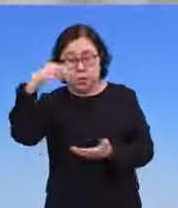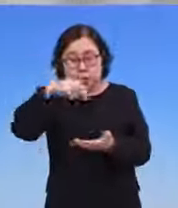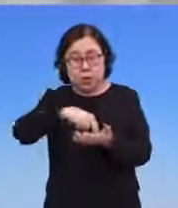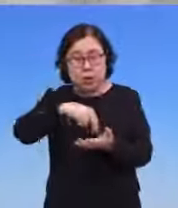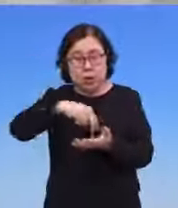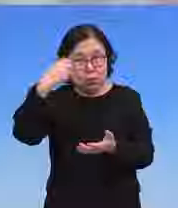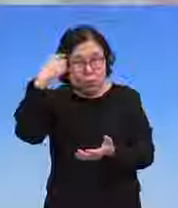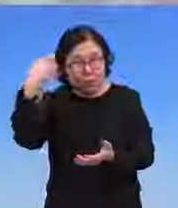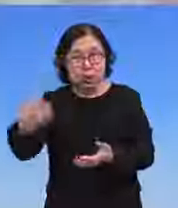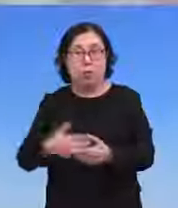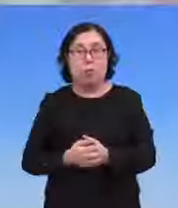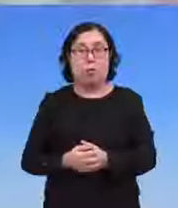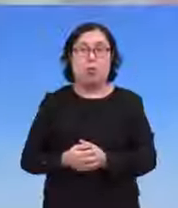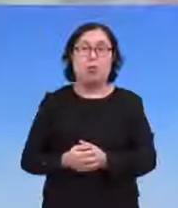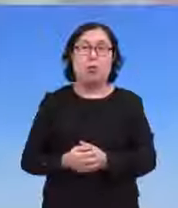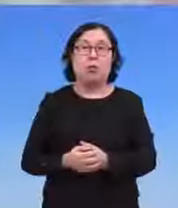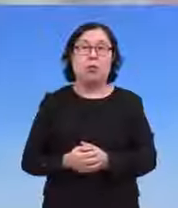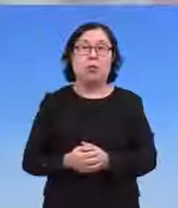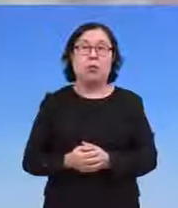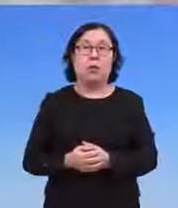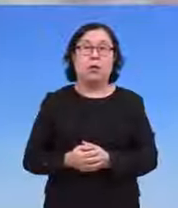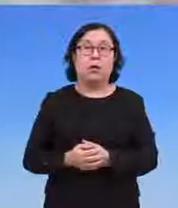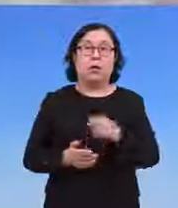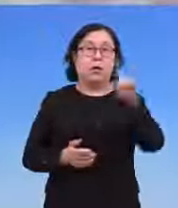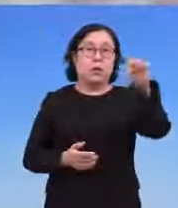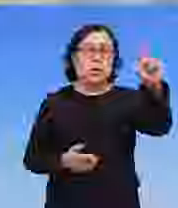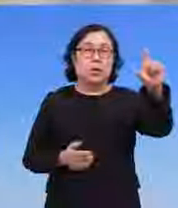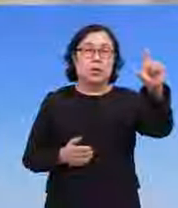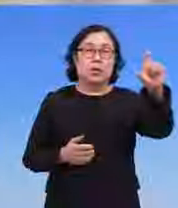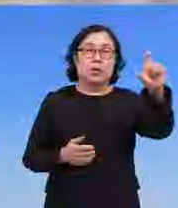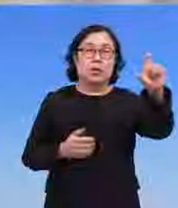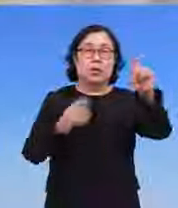이것도 당회에서 잘 결정을 했습니다.